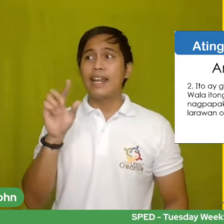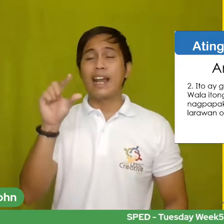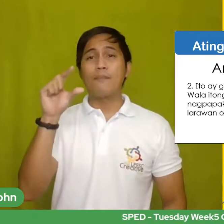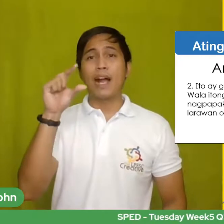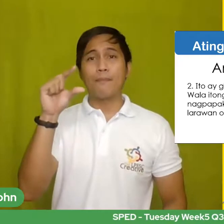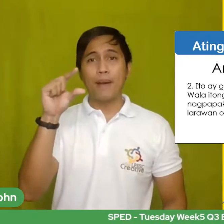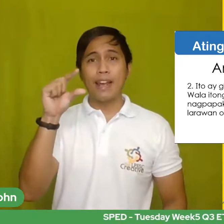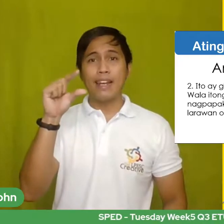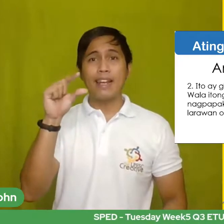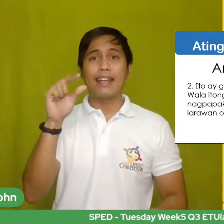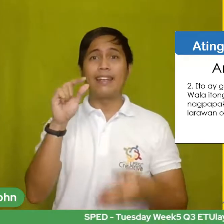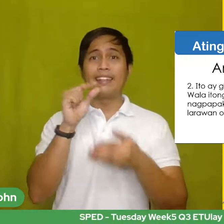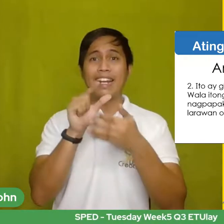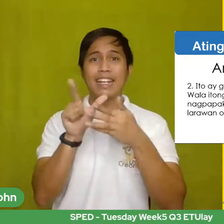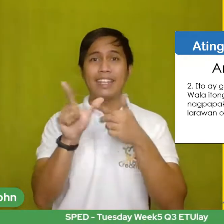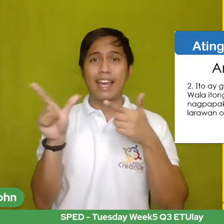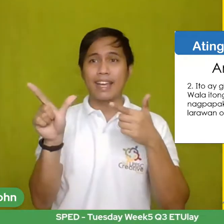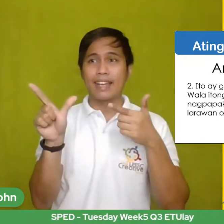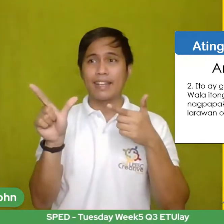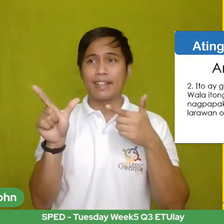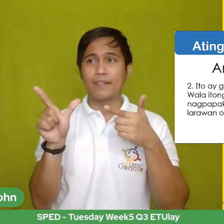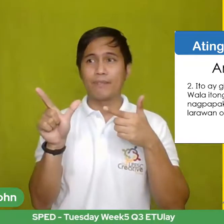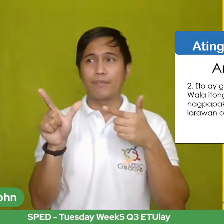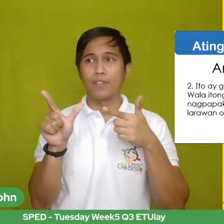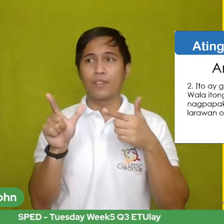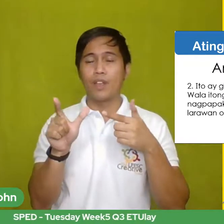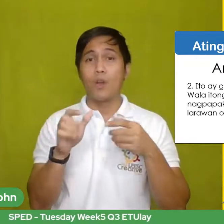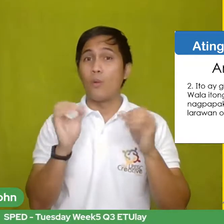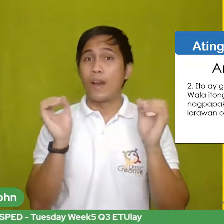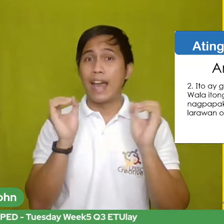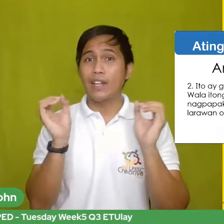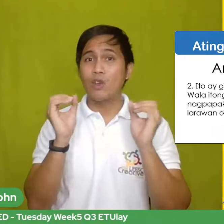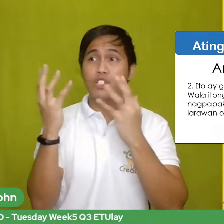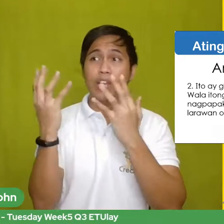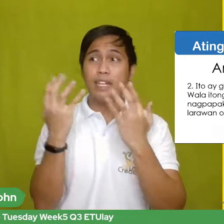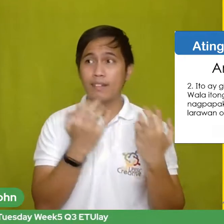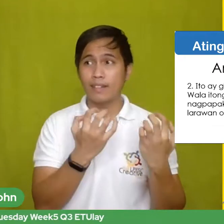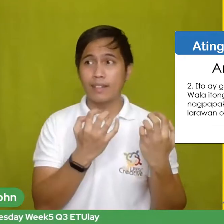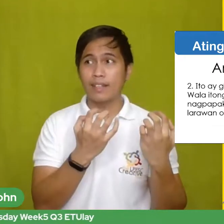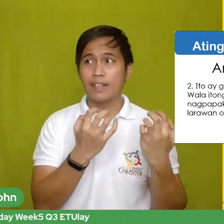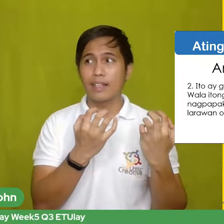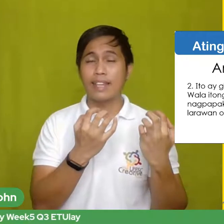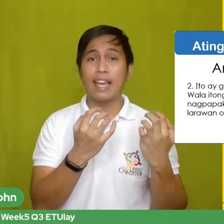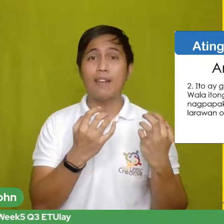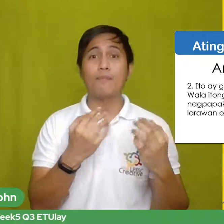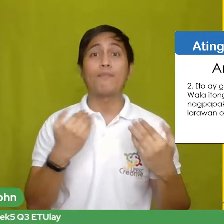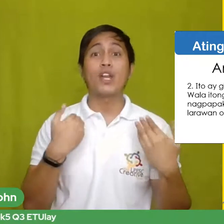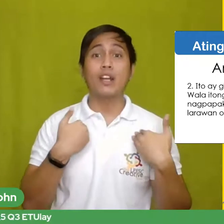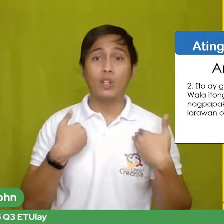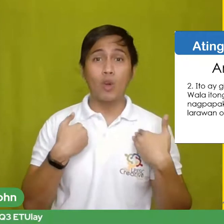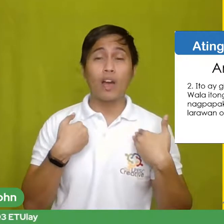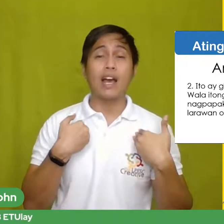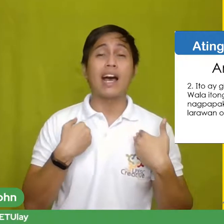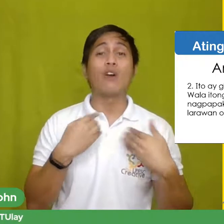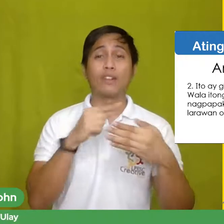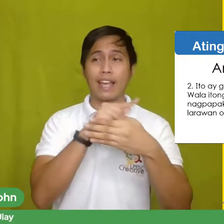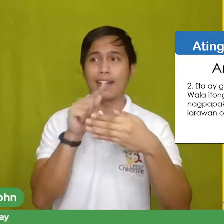ng makapal na linya. Wala itong shape dahil meron lang itong outline